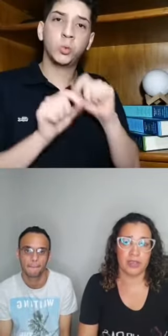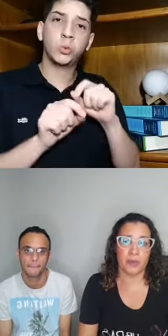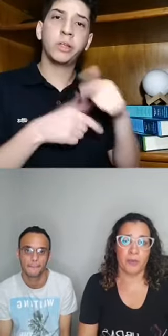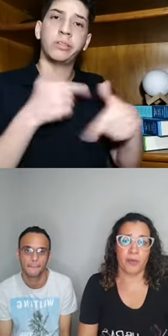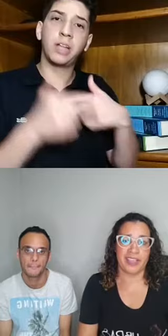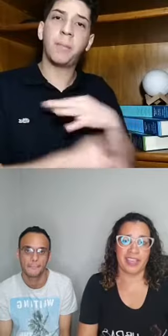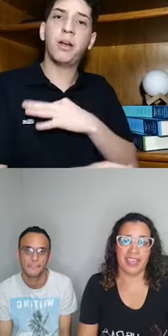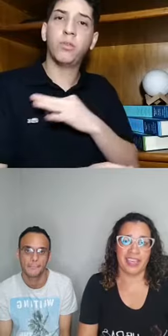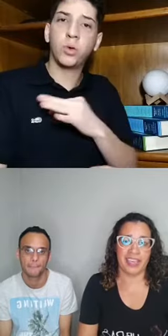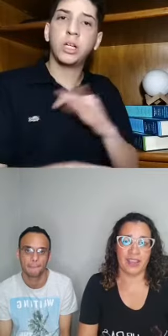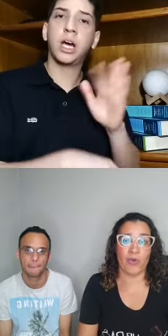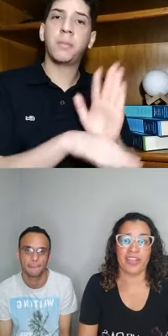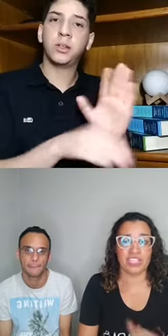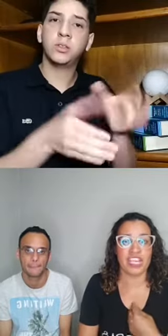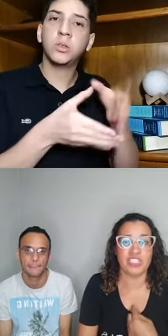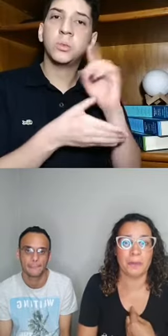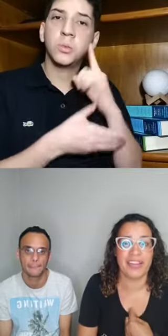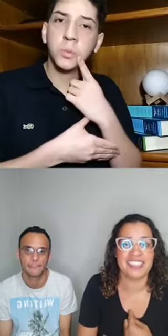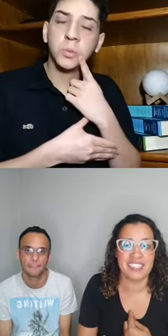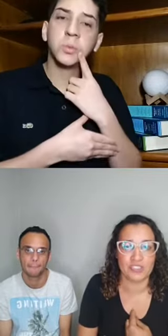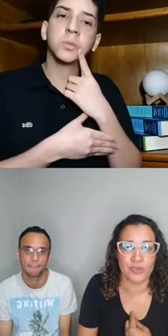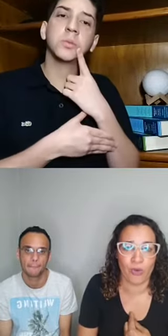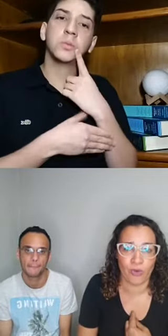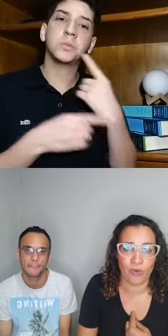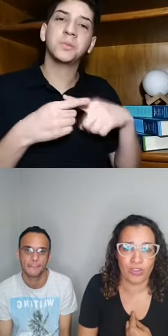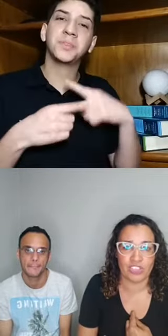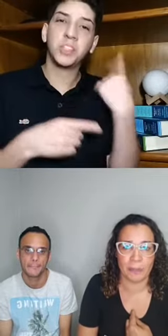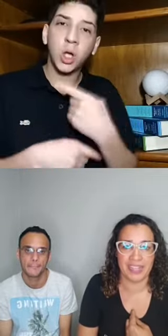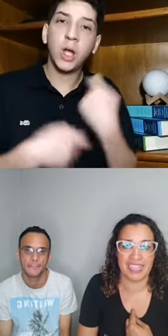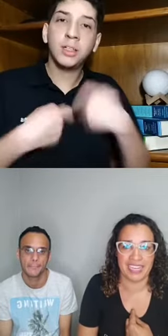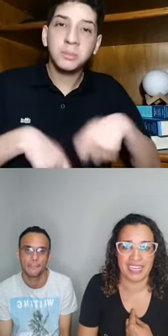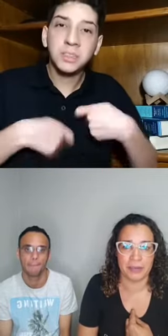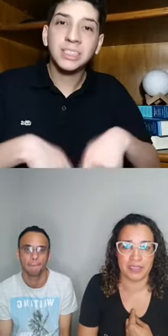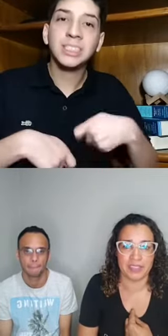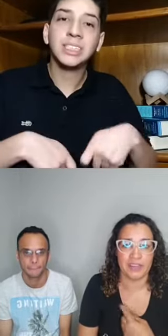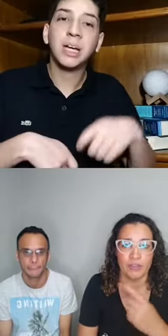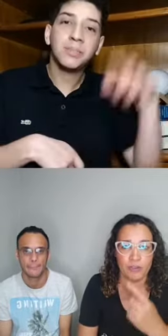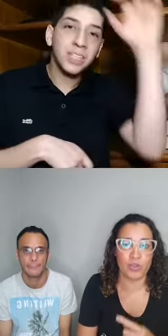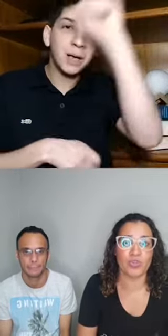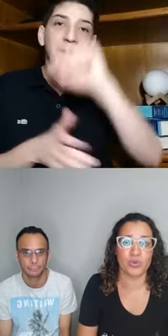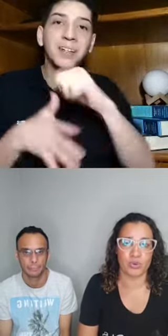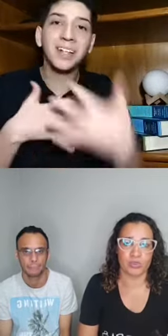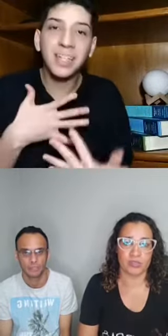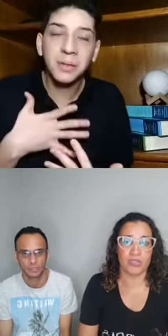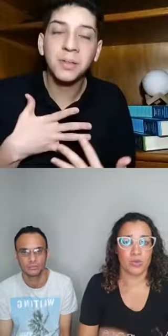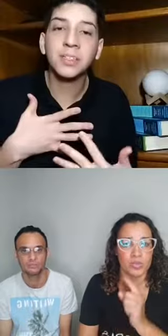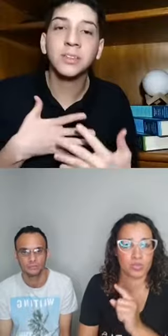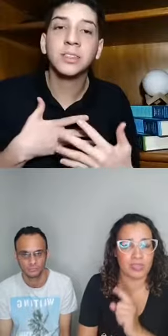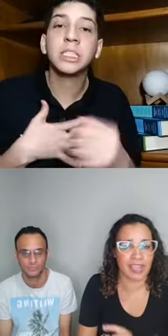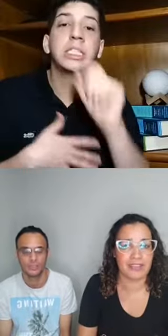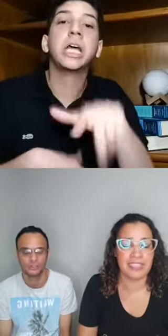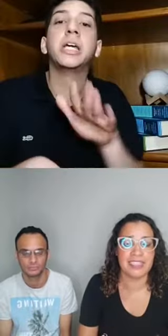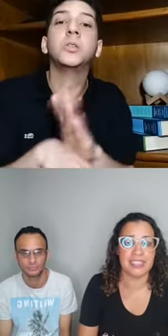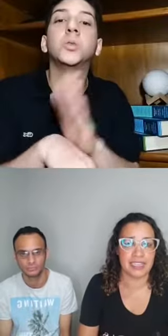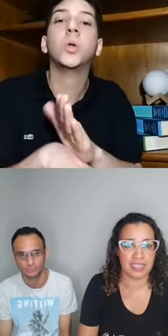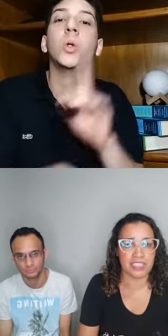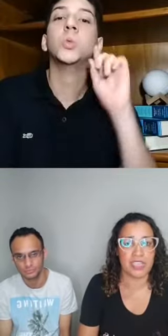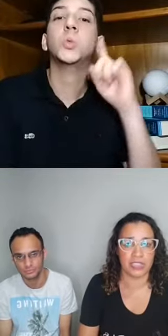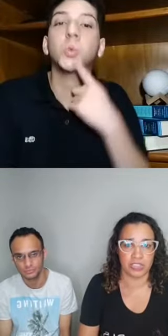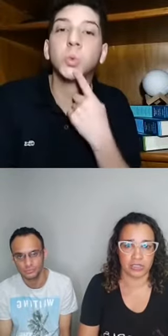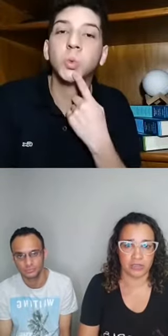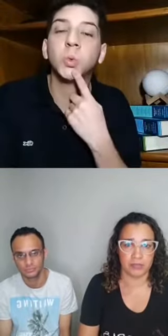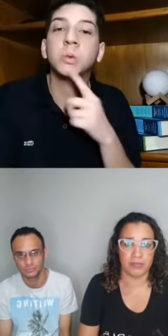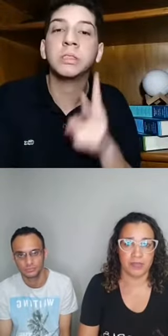voluntários, porque quando a gente precisou de aprender Libras, foi o surdo. O surdo estava ali ensinando